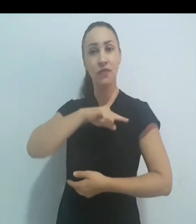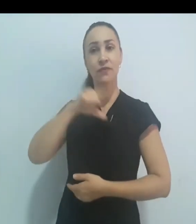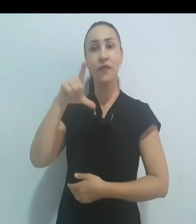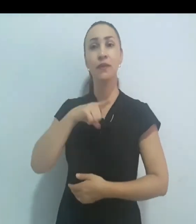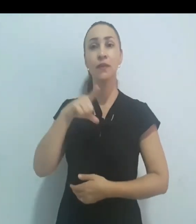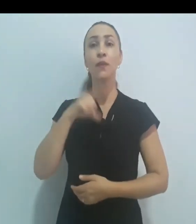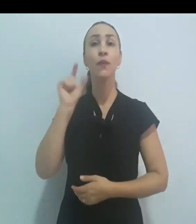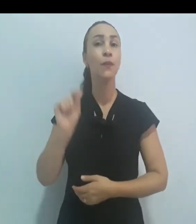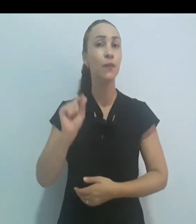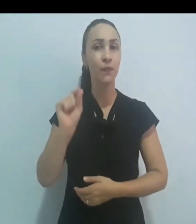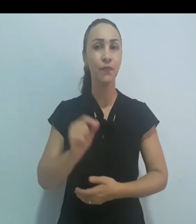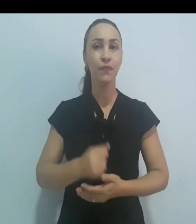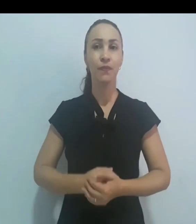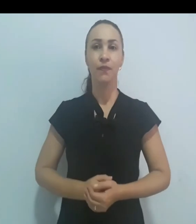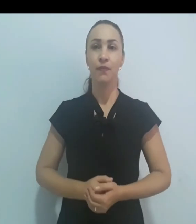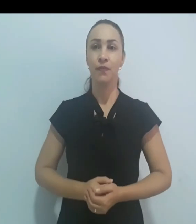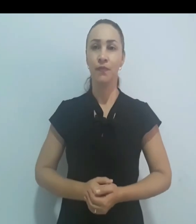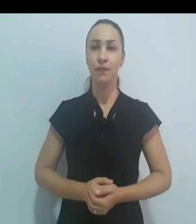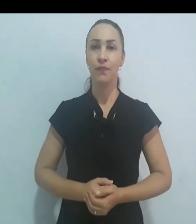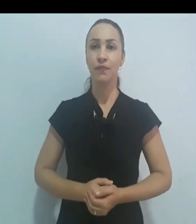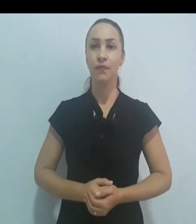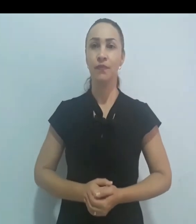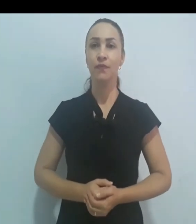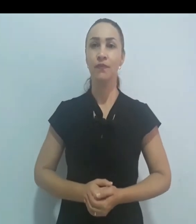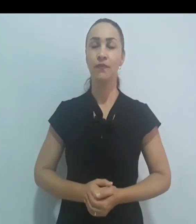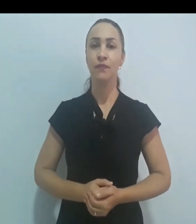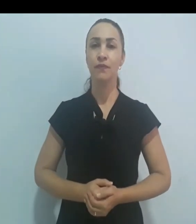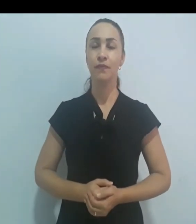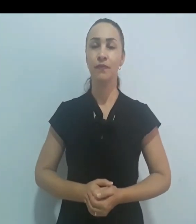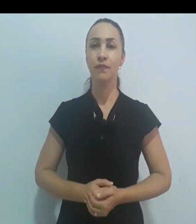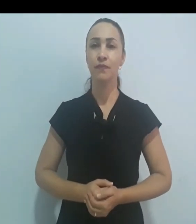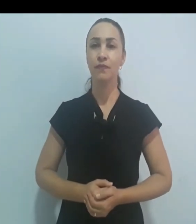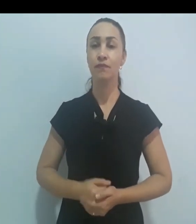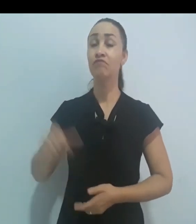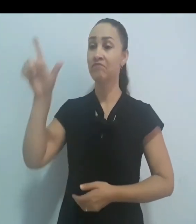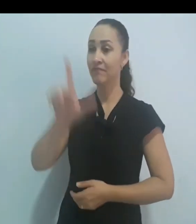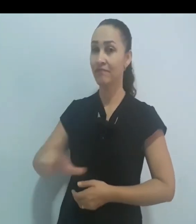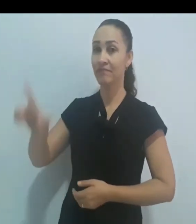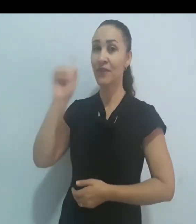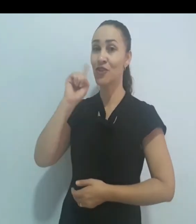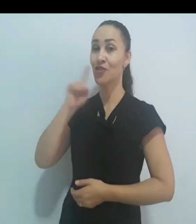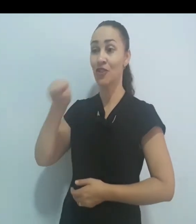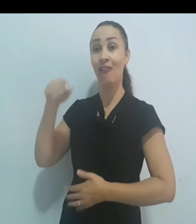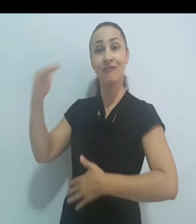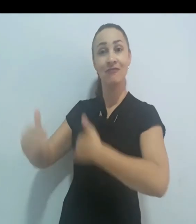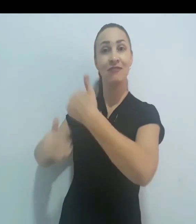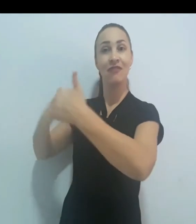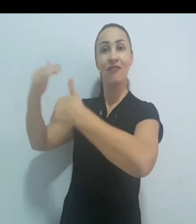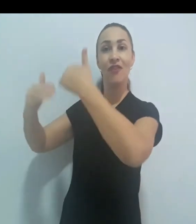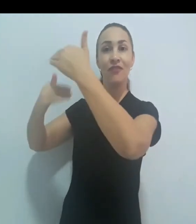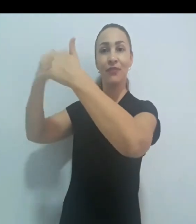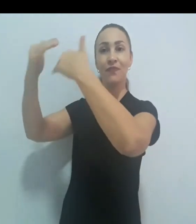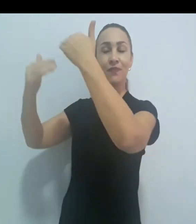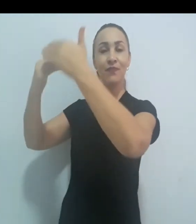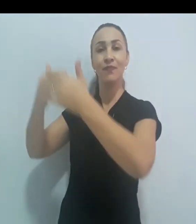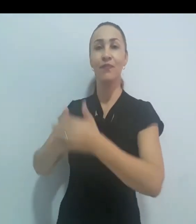ter aí, então, o desenvolvimento dessa literatura